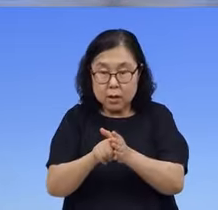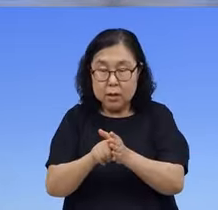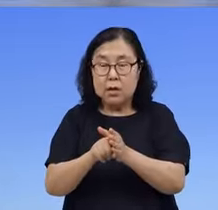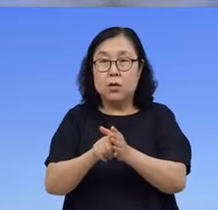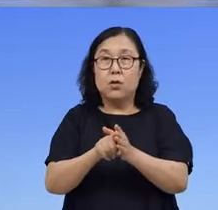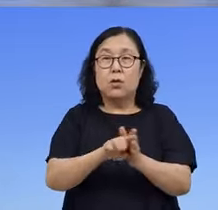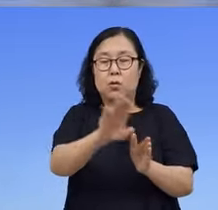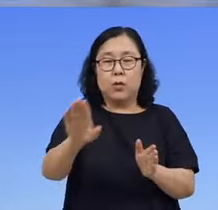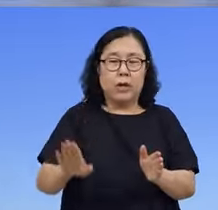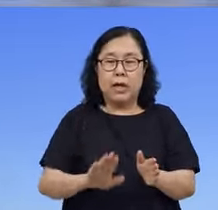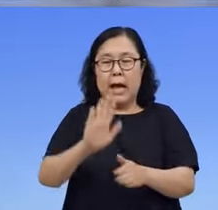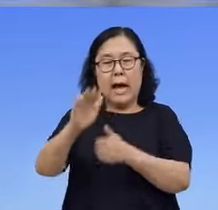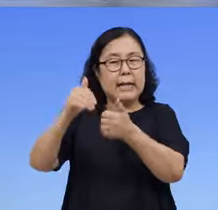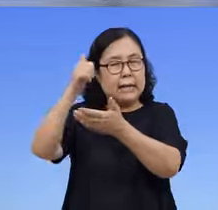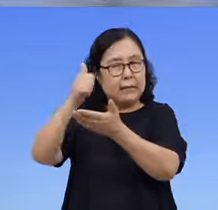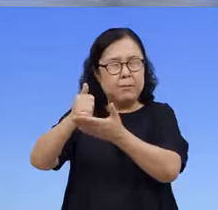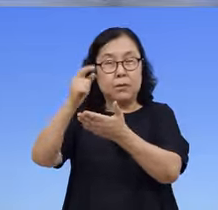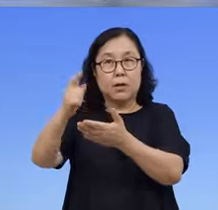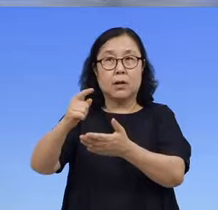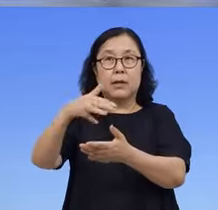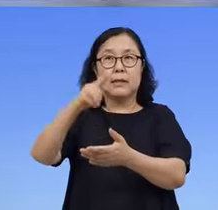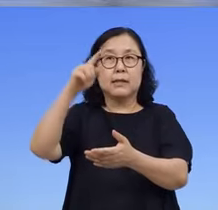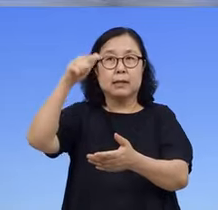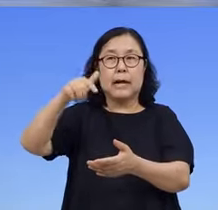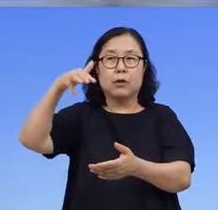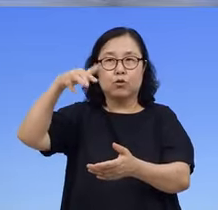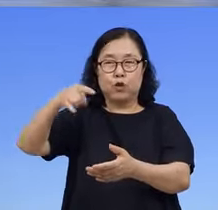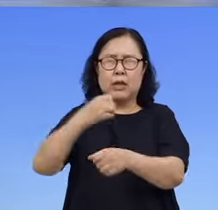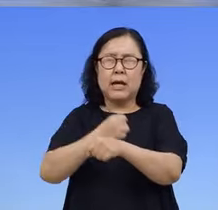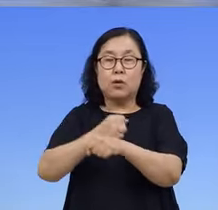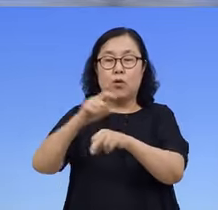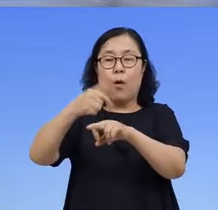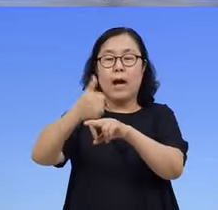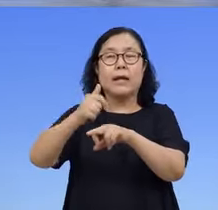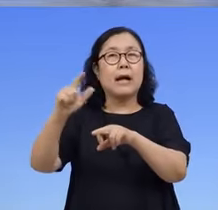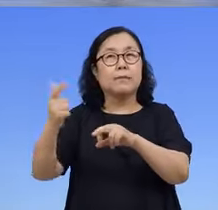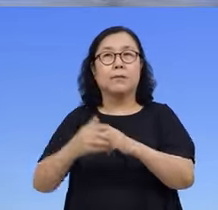우리 하나님은 그렇게 착취하는 왕이 아니시라는 것을